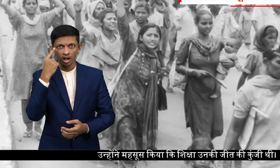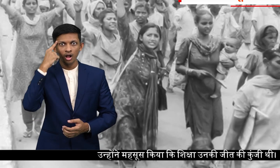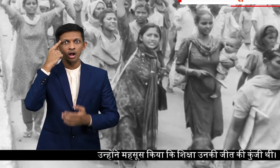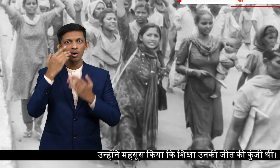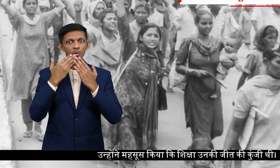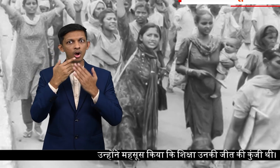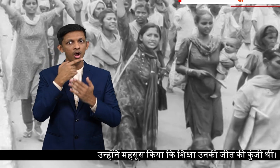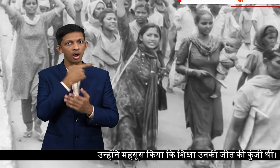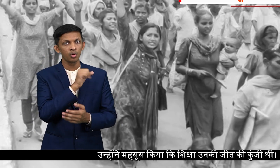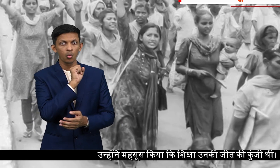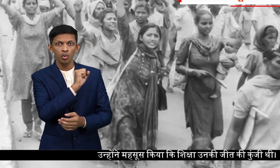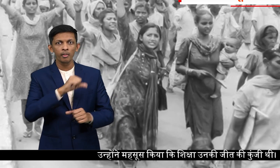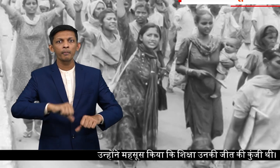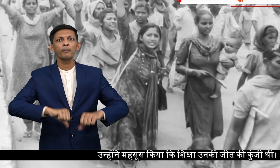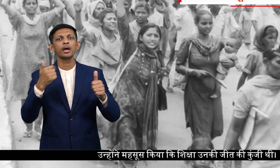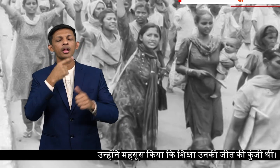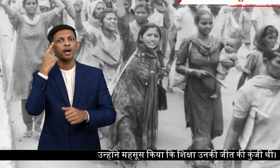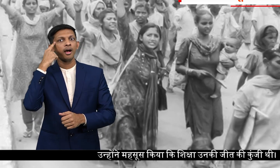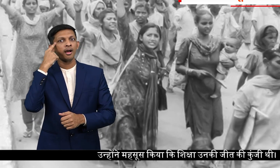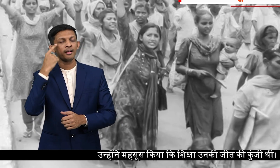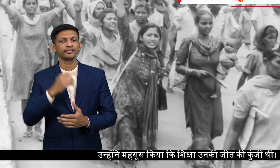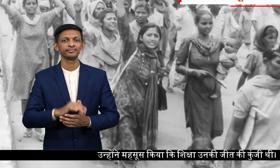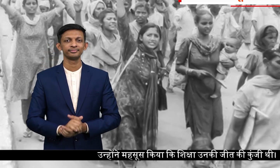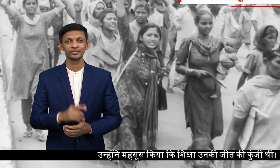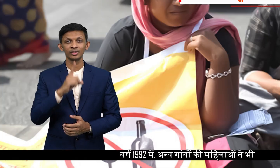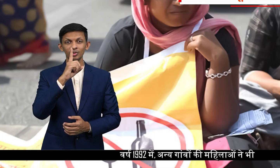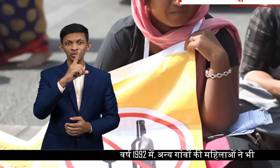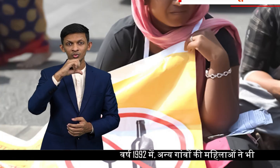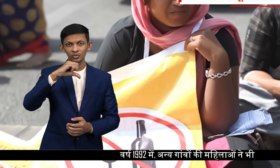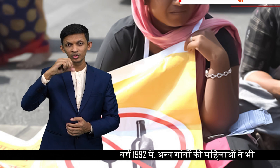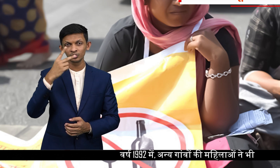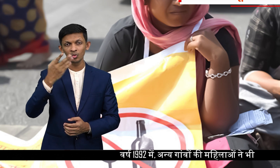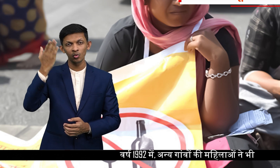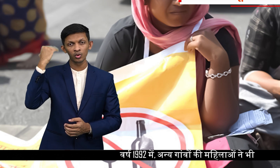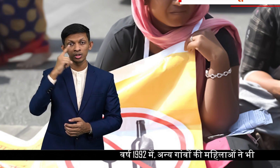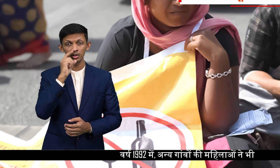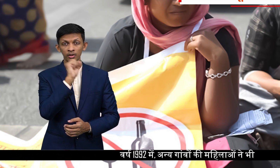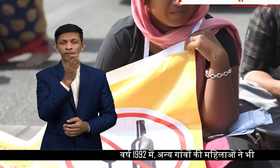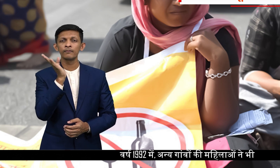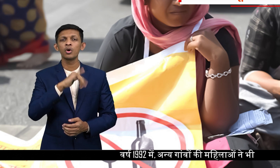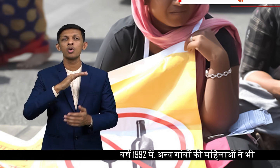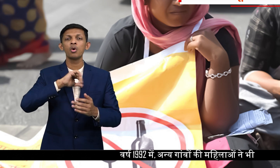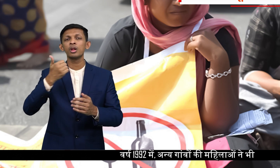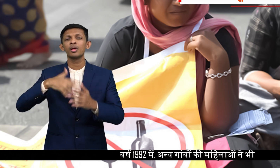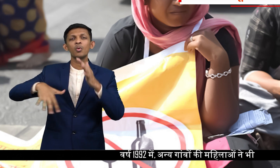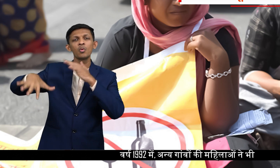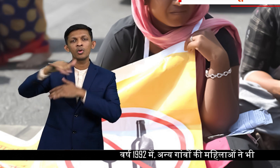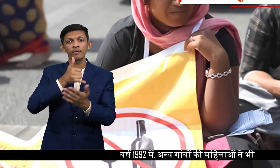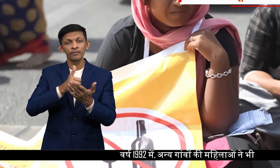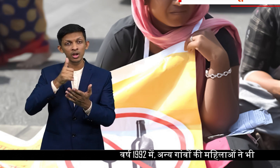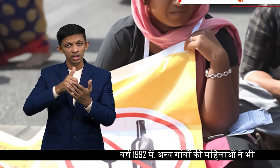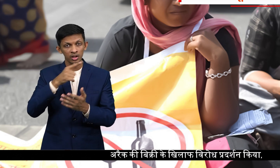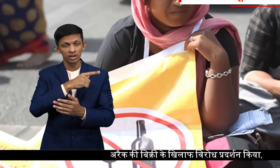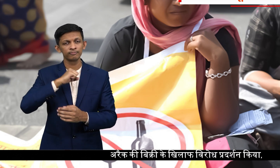उन्होंने महसूस किया कि शिक्षा उनकी जीत की कुंजी थी। वर्ष 1992 में अन्य गांवों की